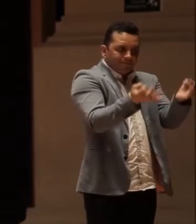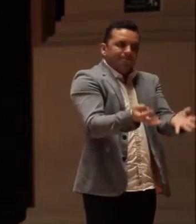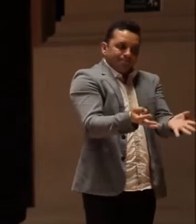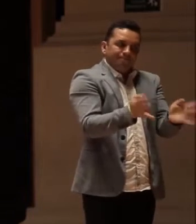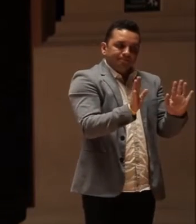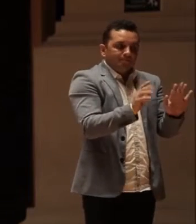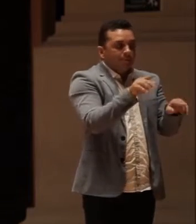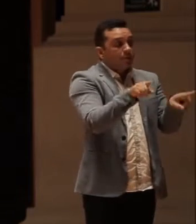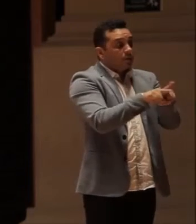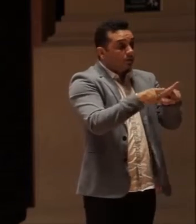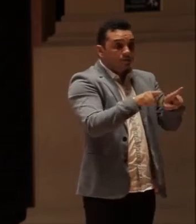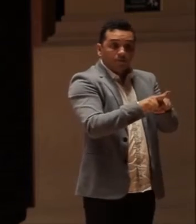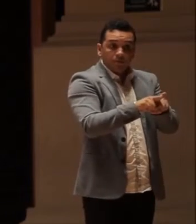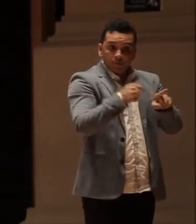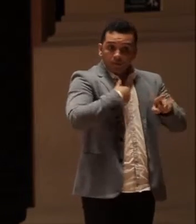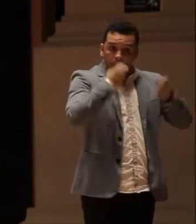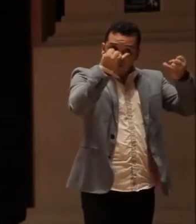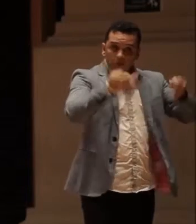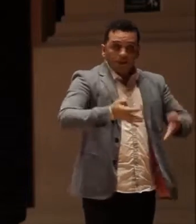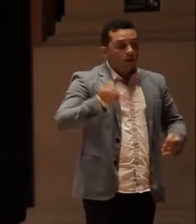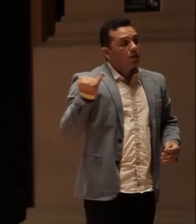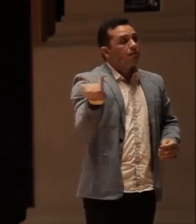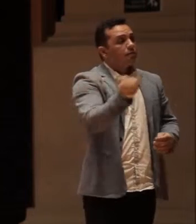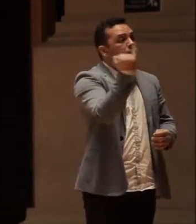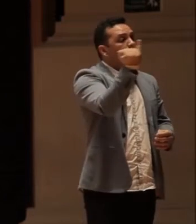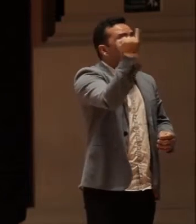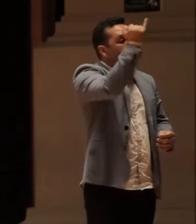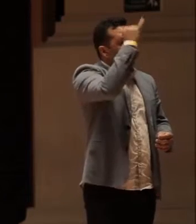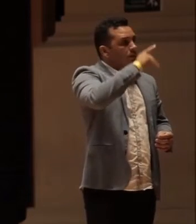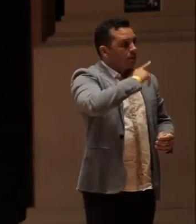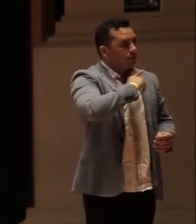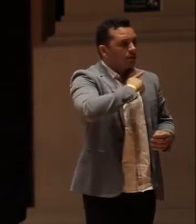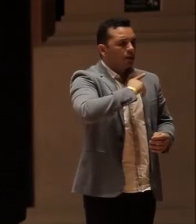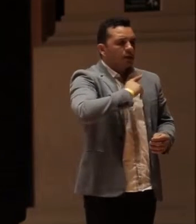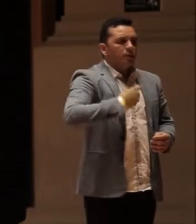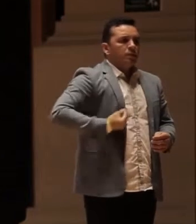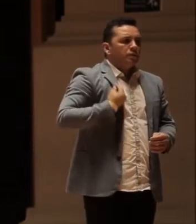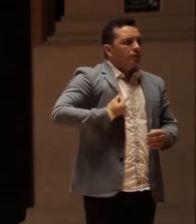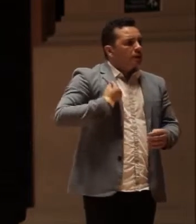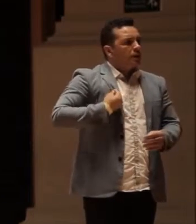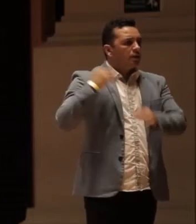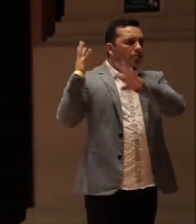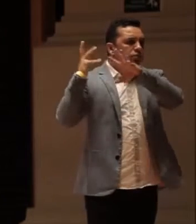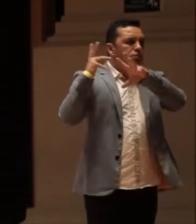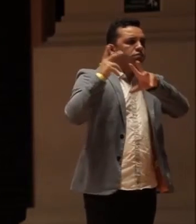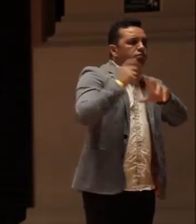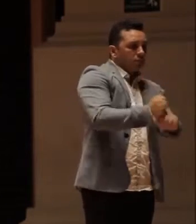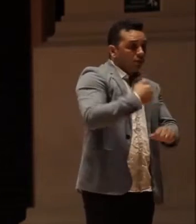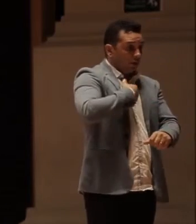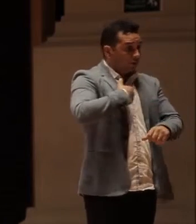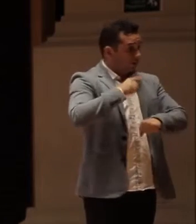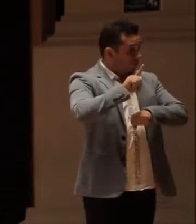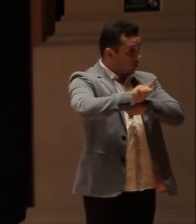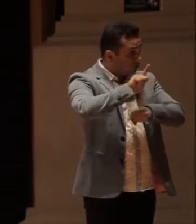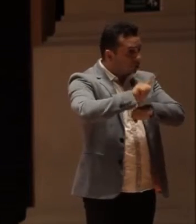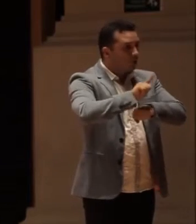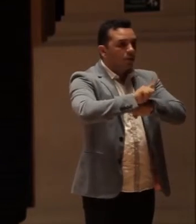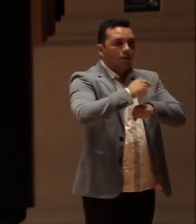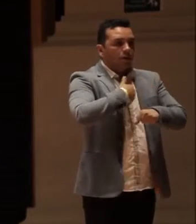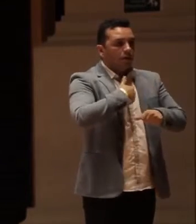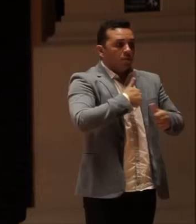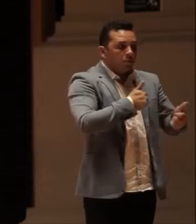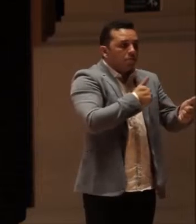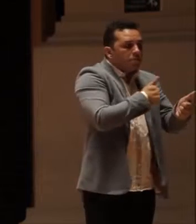também para citar a importância que trouxe à minha vida enquanto gestora de ter proximidade com os